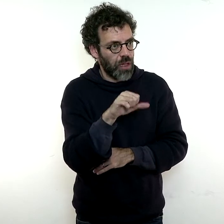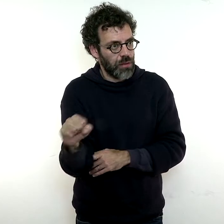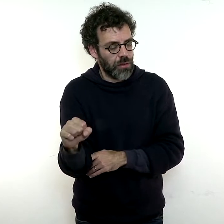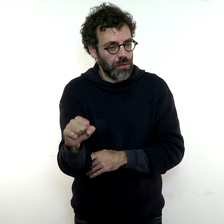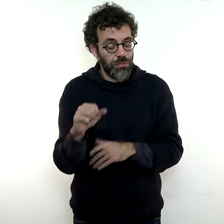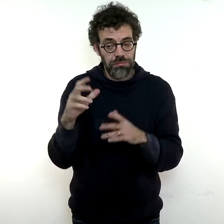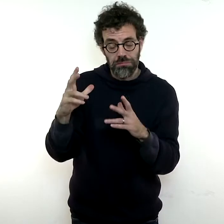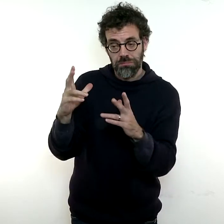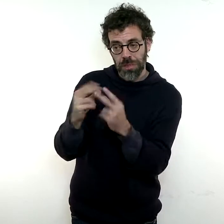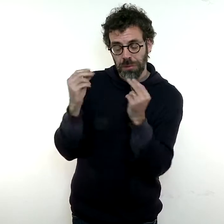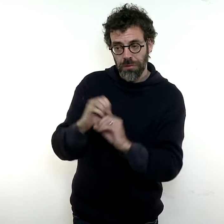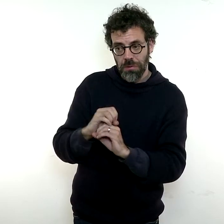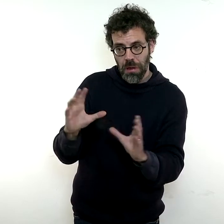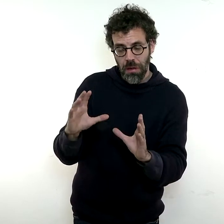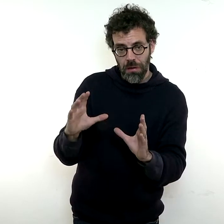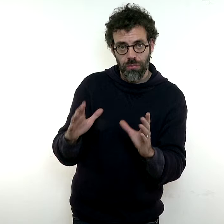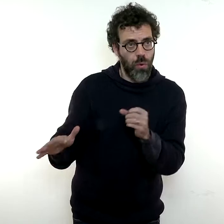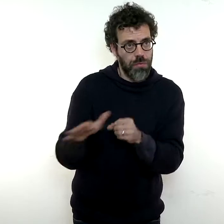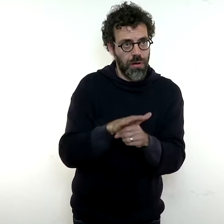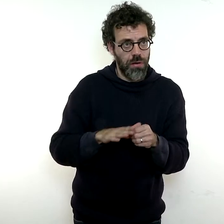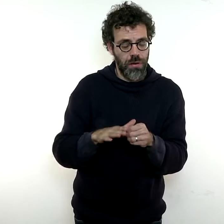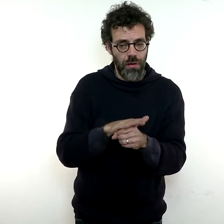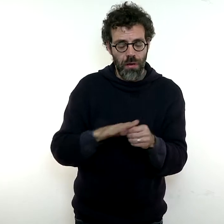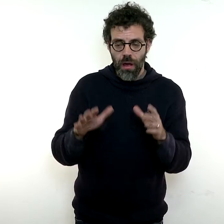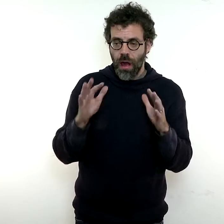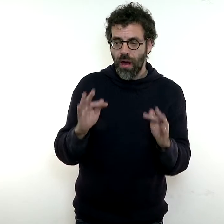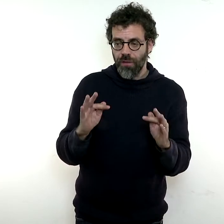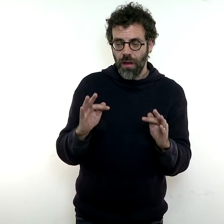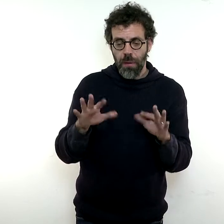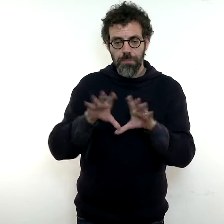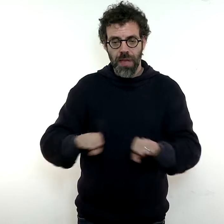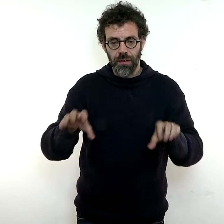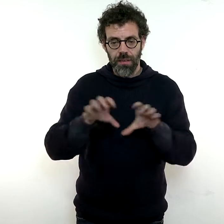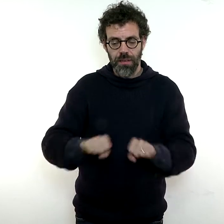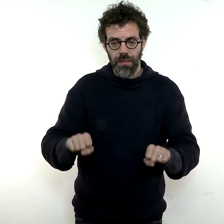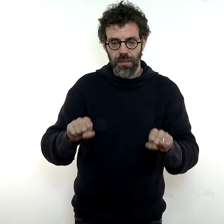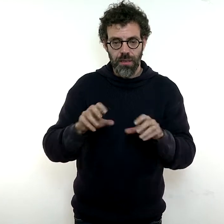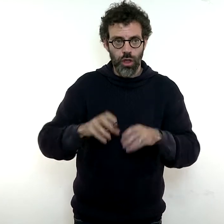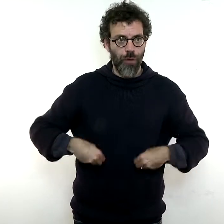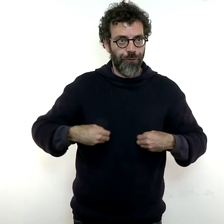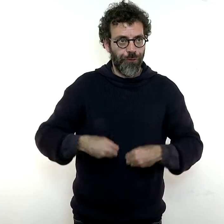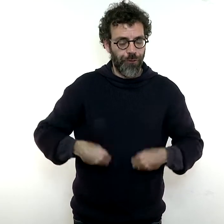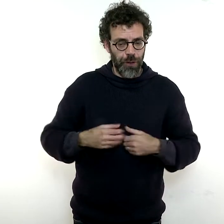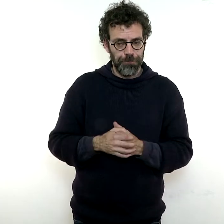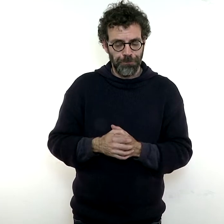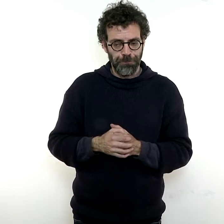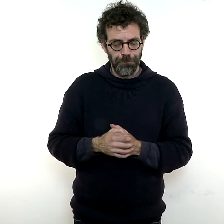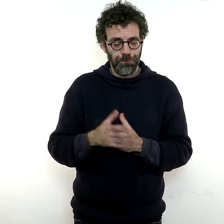conditions de choix de la maîtrise d'œuvre. Qui demande la parole?